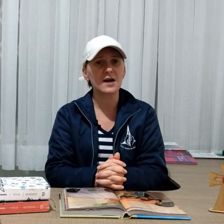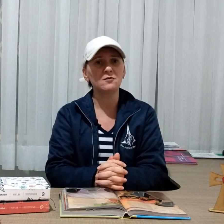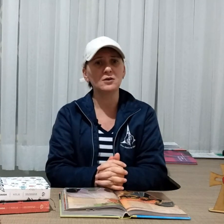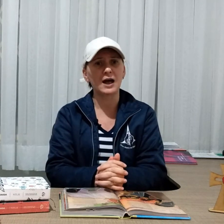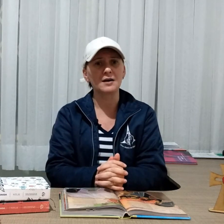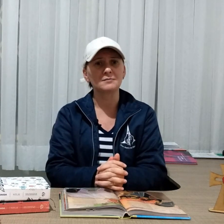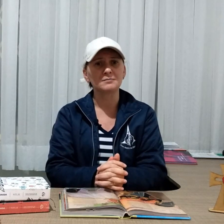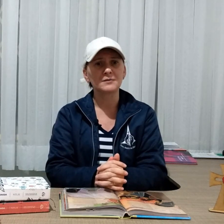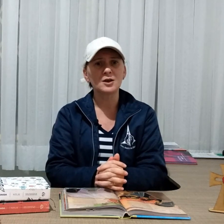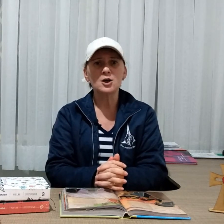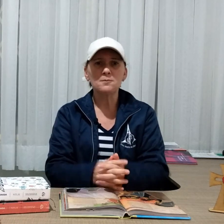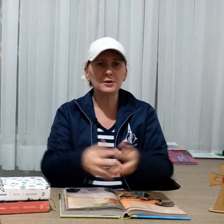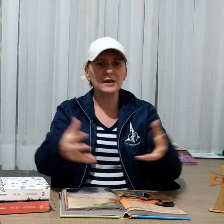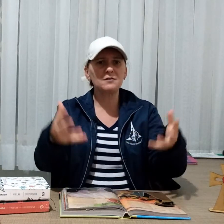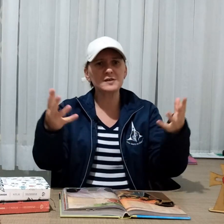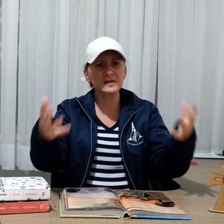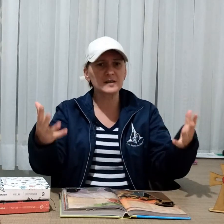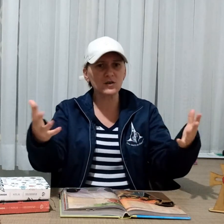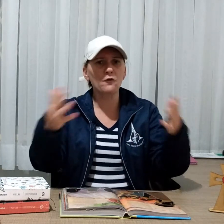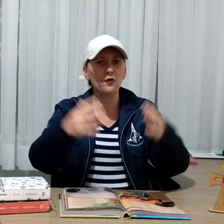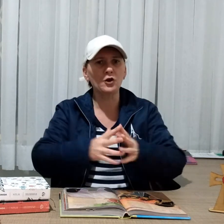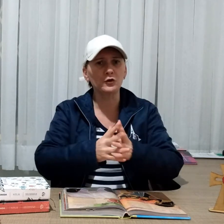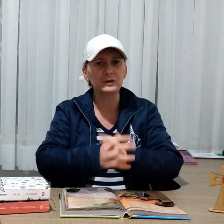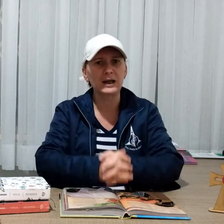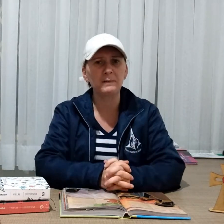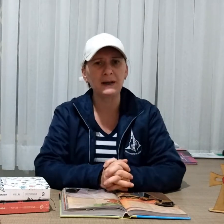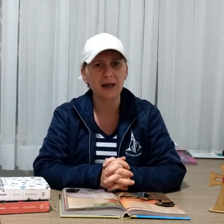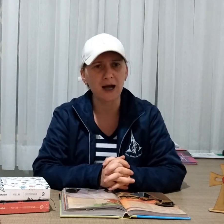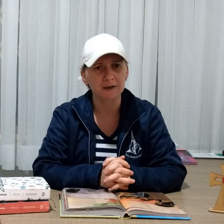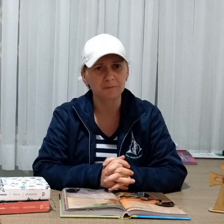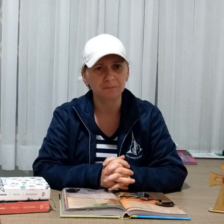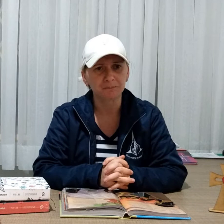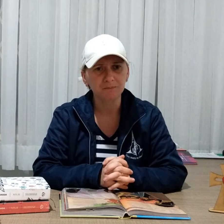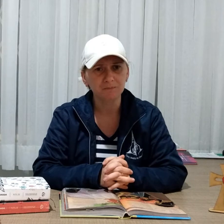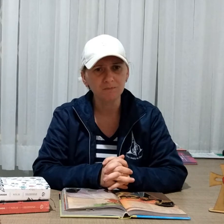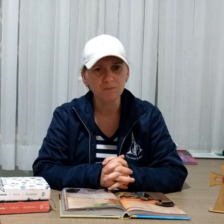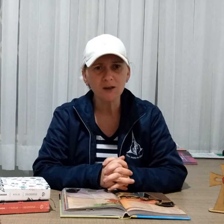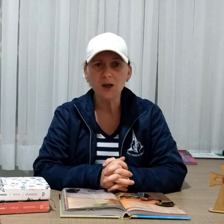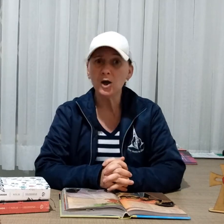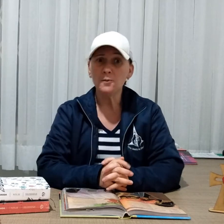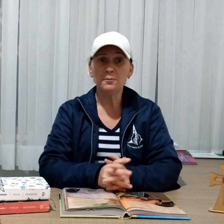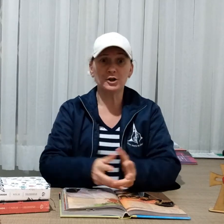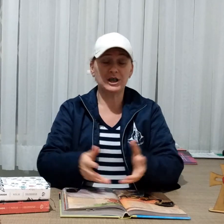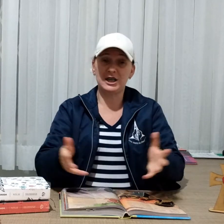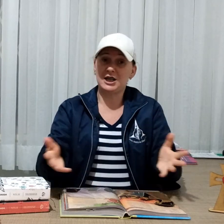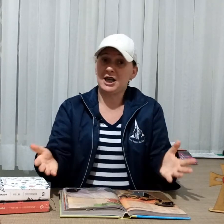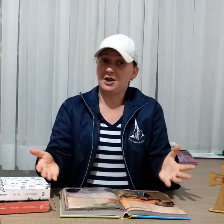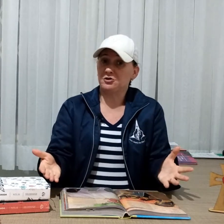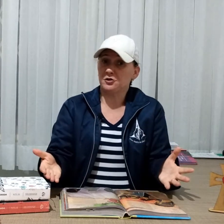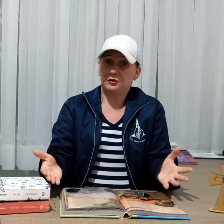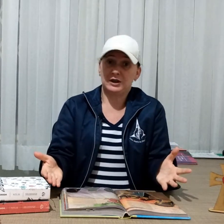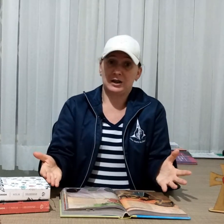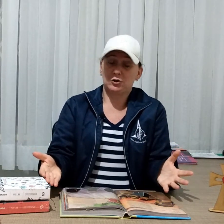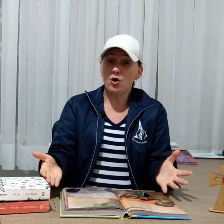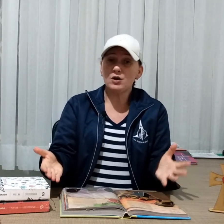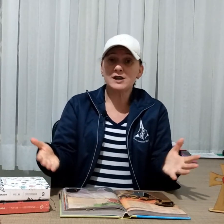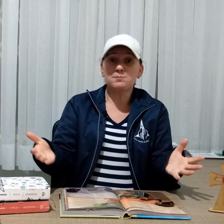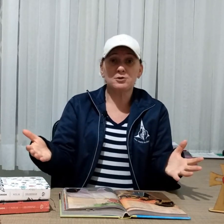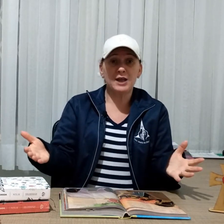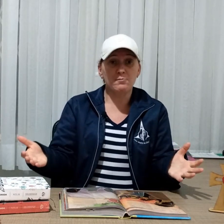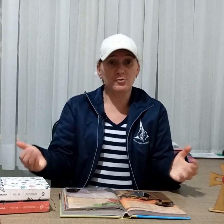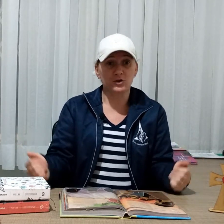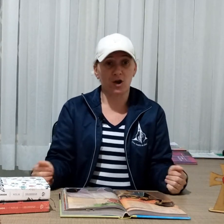ainda estavam lá: por que vocês não foram trabalhar? Porque ninguém nos